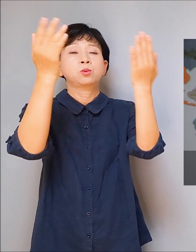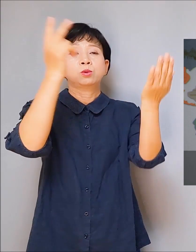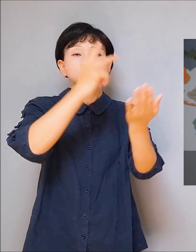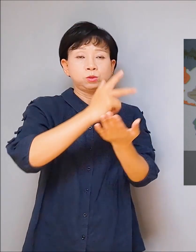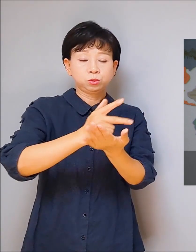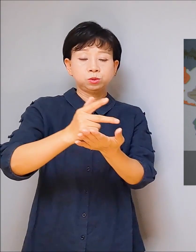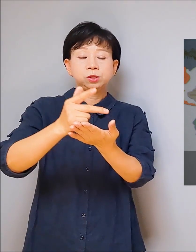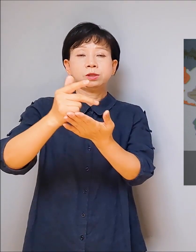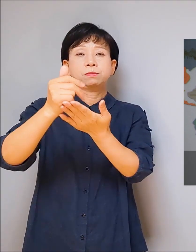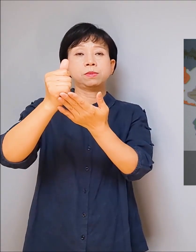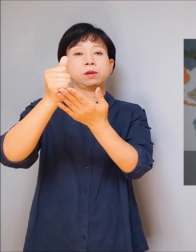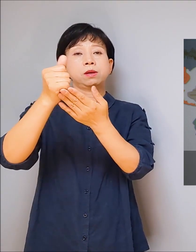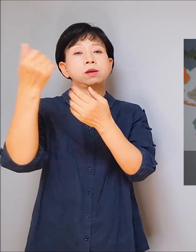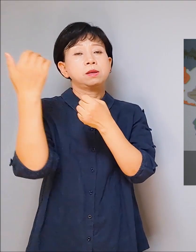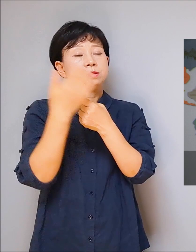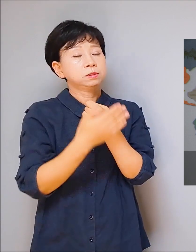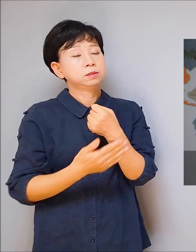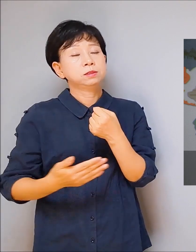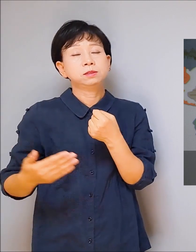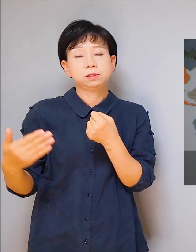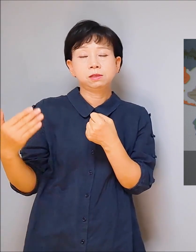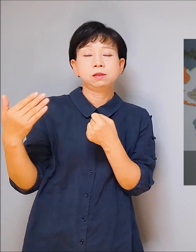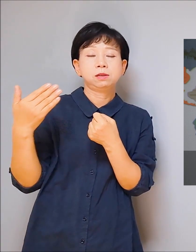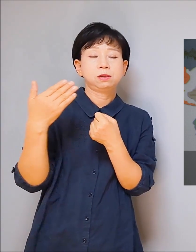감사해요 주님의